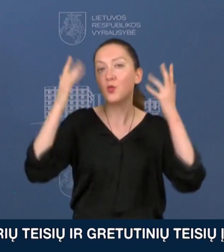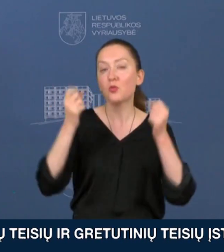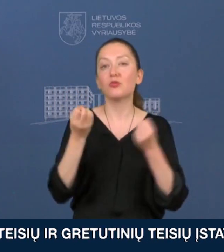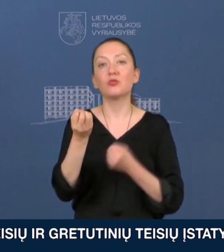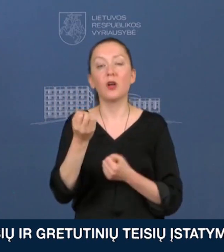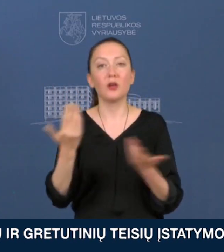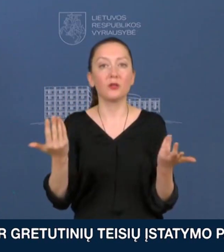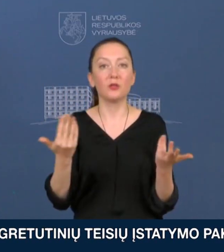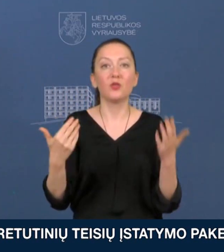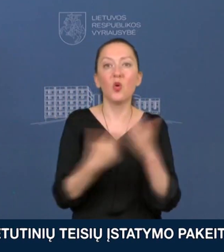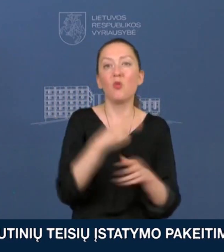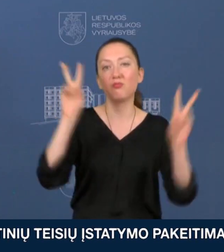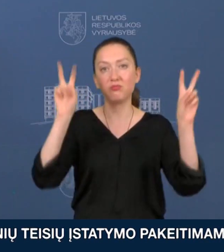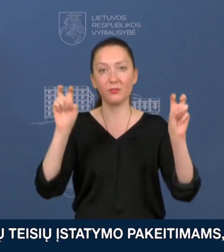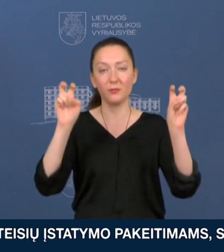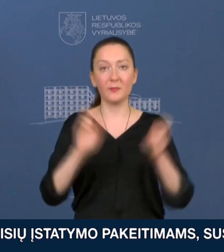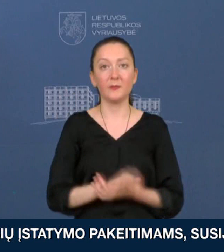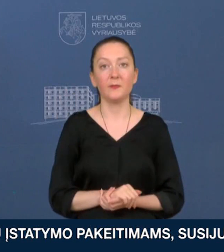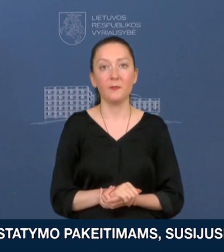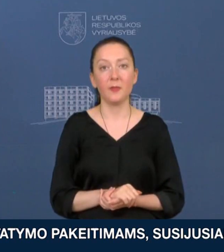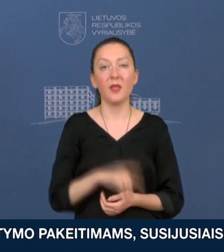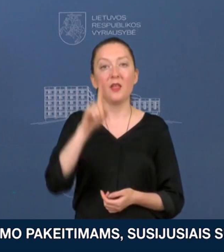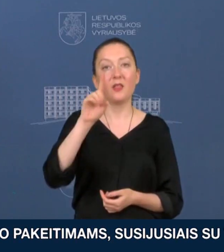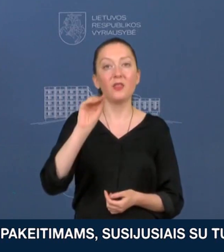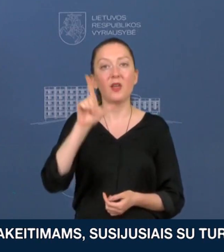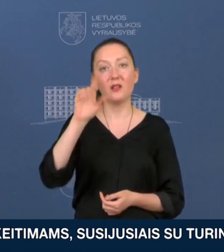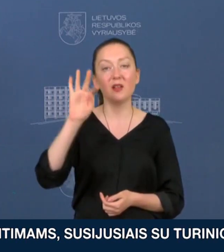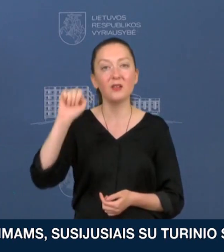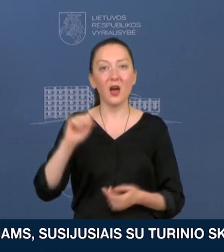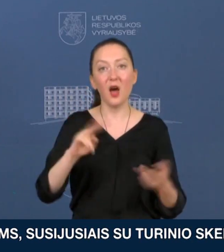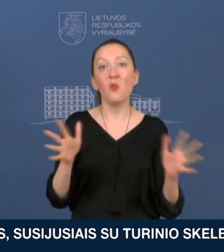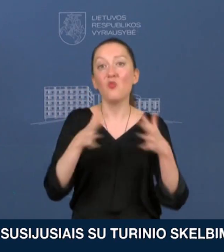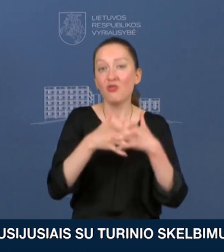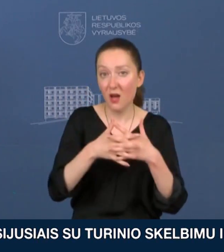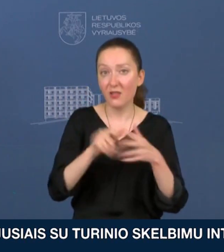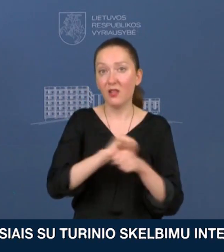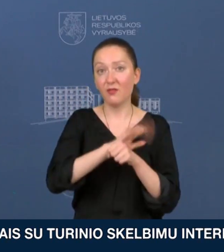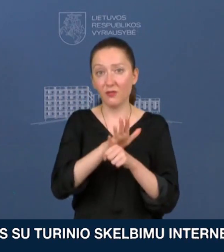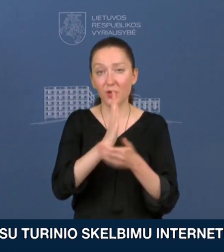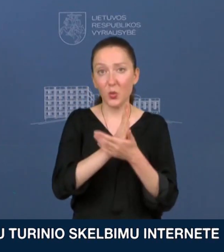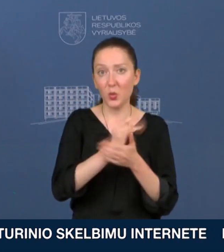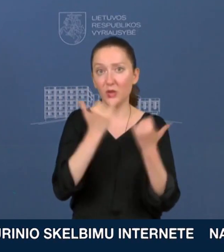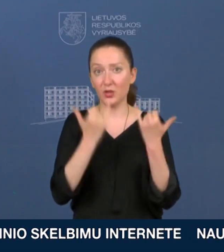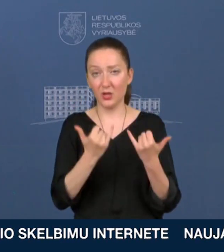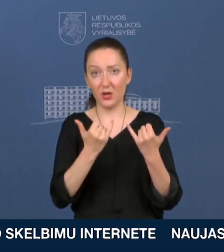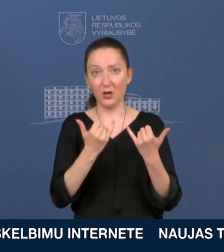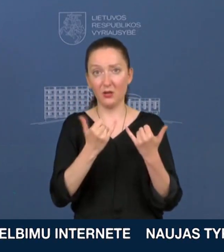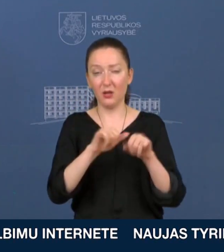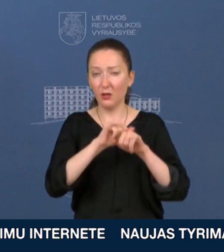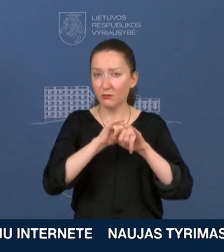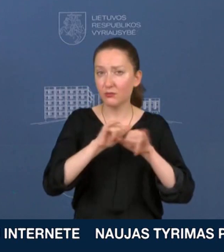ir atsirastų vadinamasis delta šitą mutaciją, kuri dabar didina labai